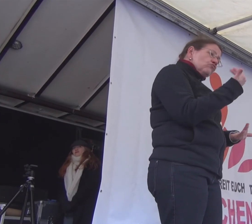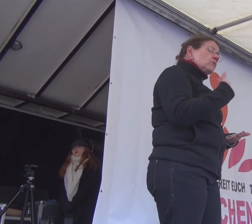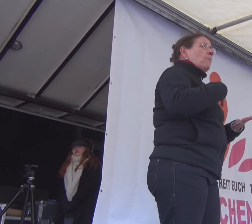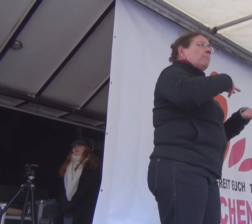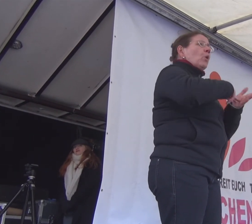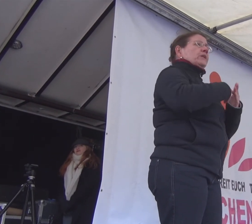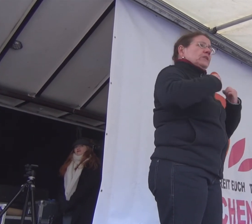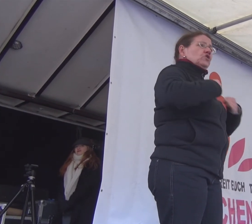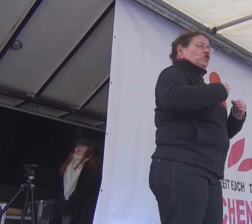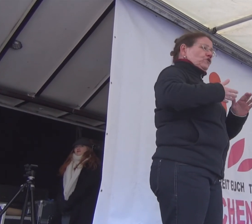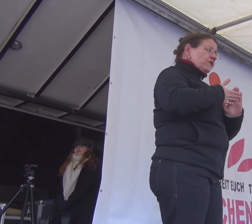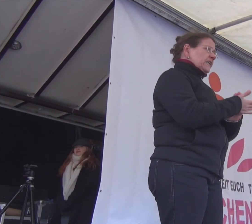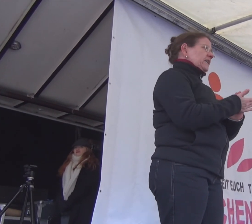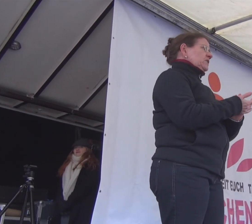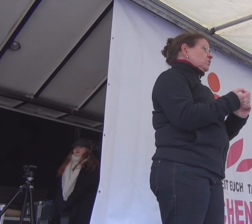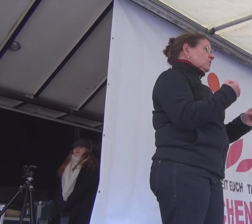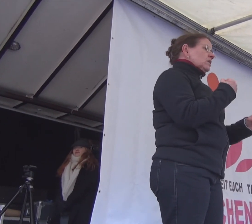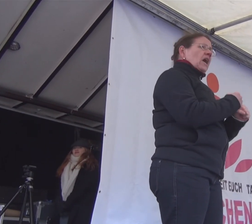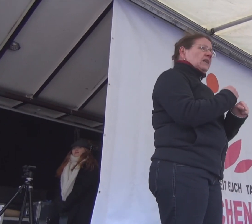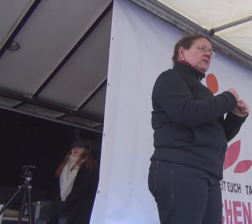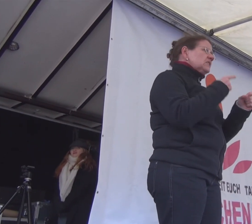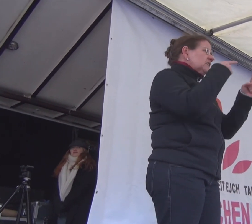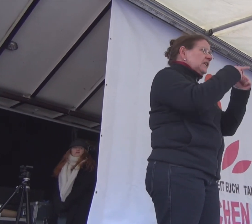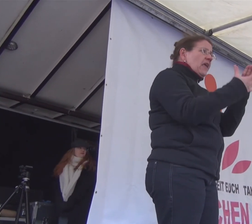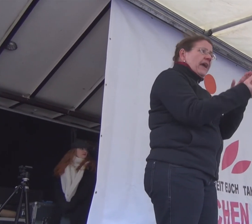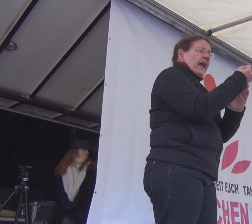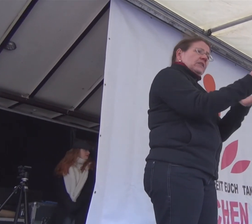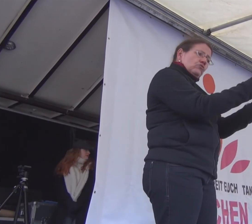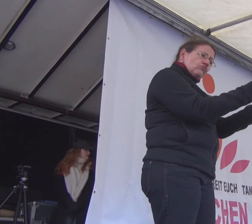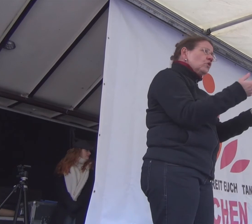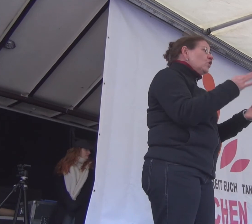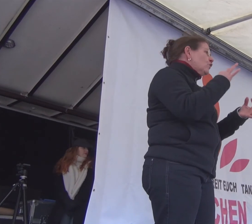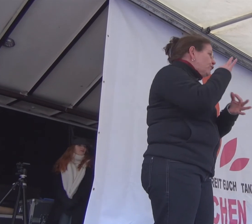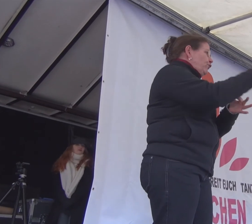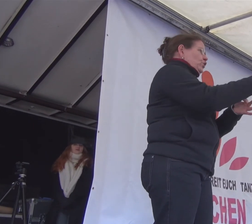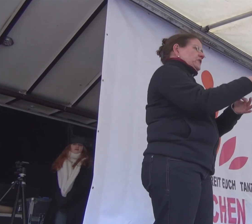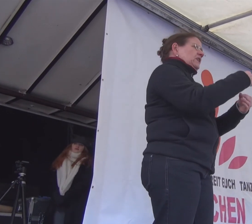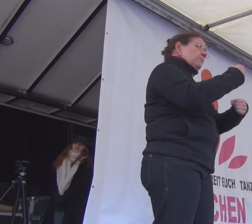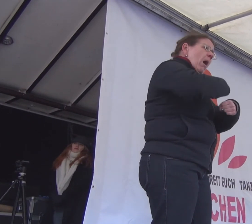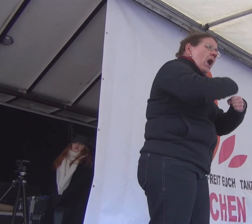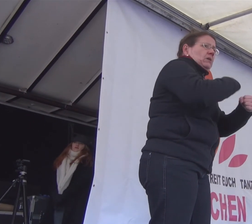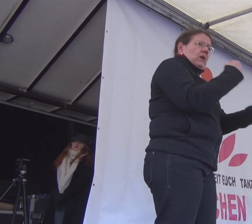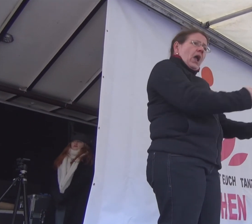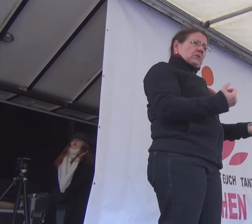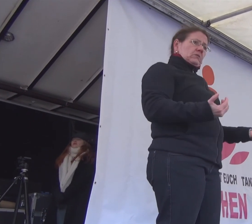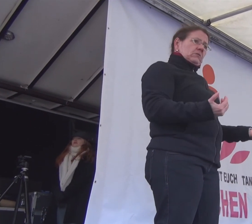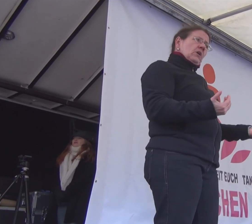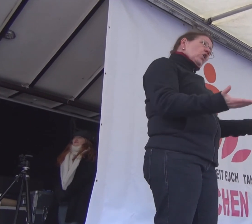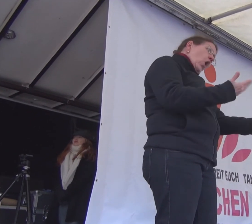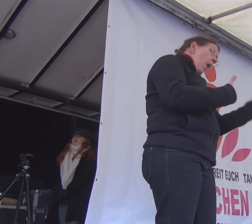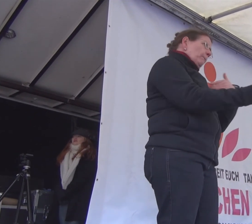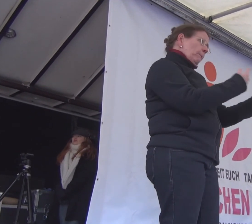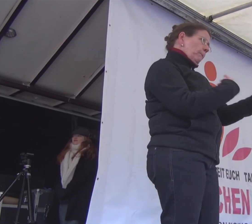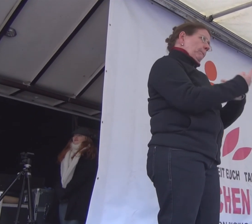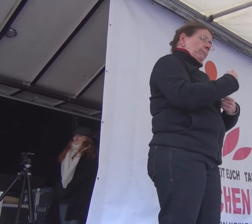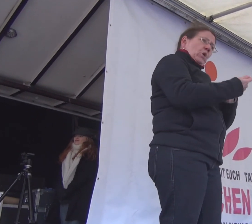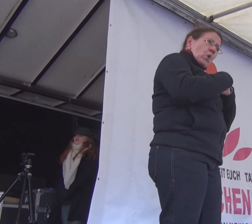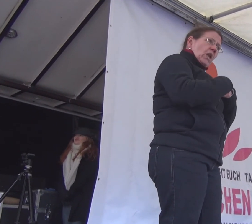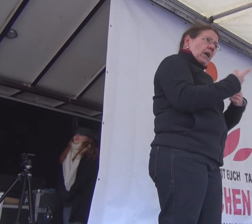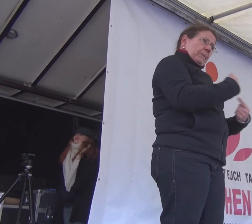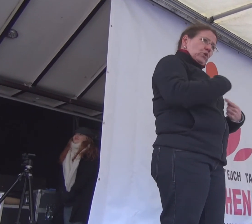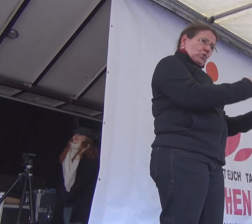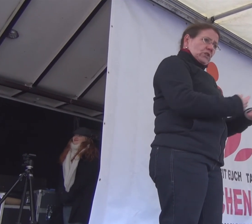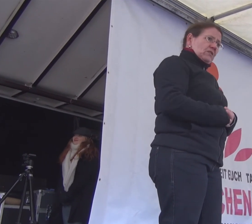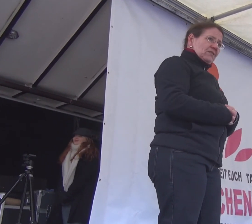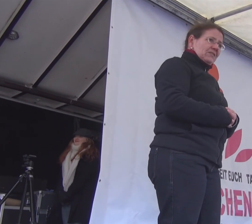politische Vertretung von Ihnen. Wir können für Sie auch was tun und deshalb kommt und macht mit. Ich wünsche